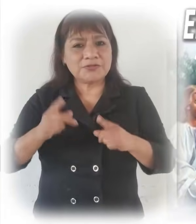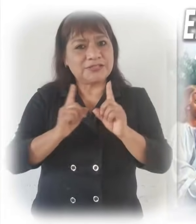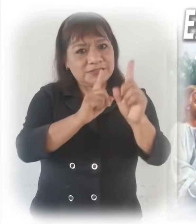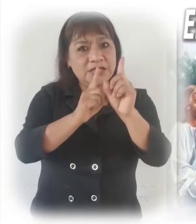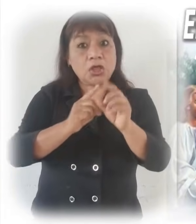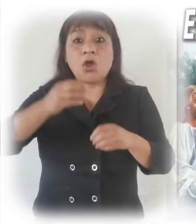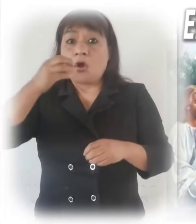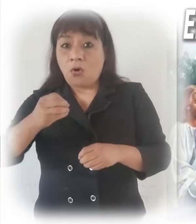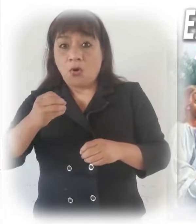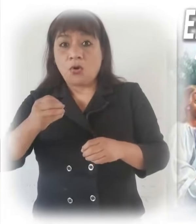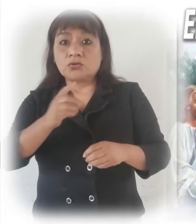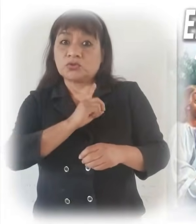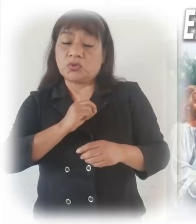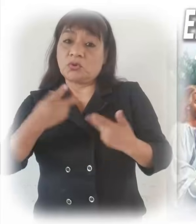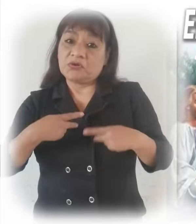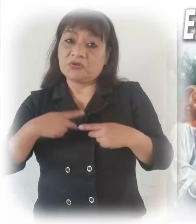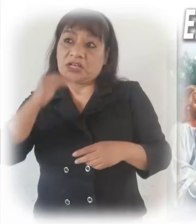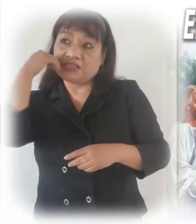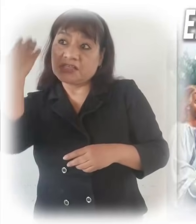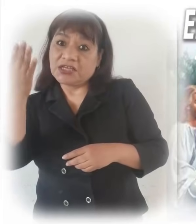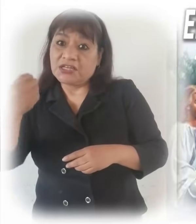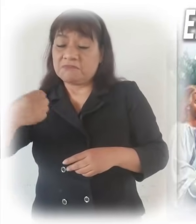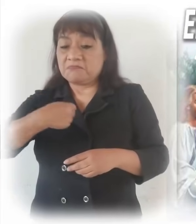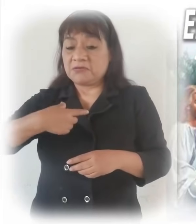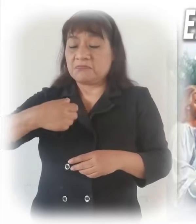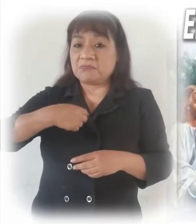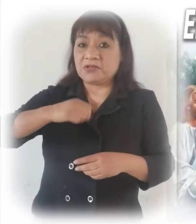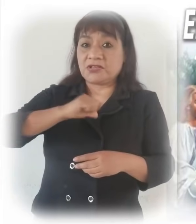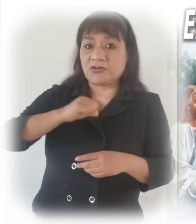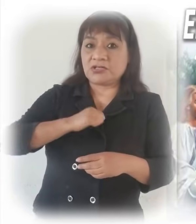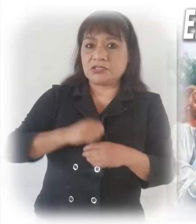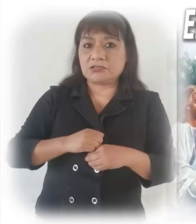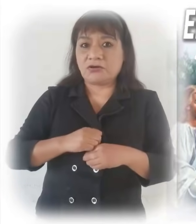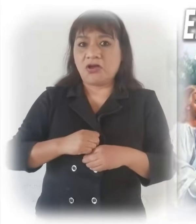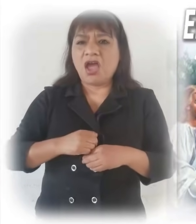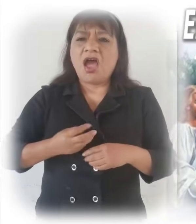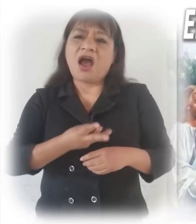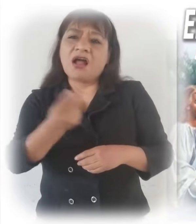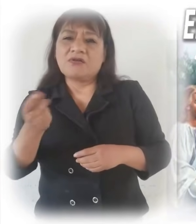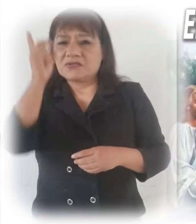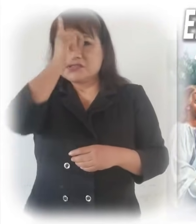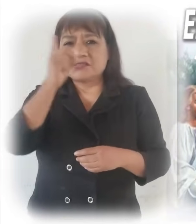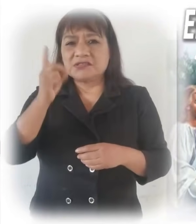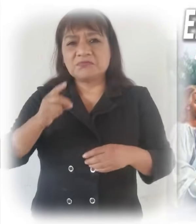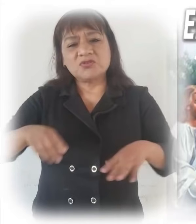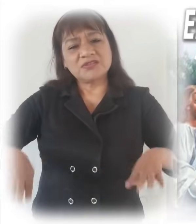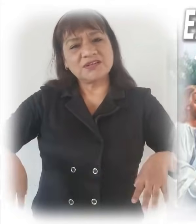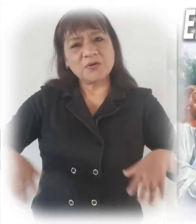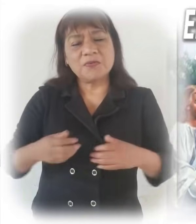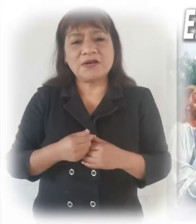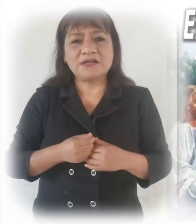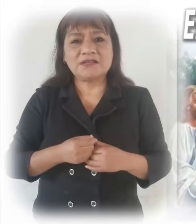que solamente quieren permanecer en sus propios sentimientos, algunos de sus discípulos flaquean y se